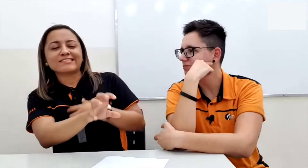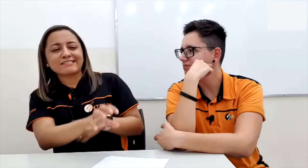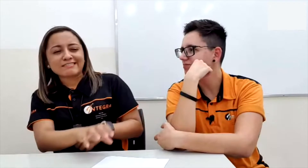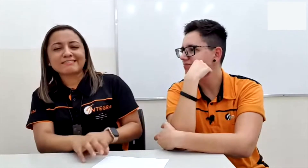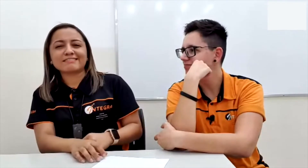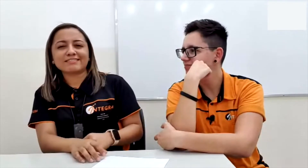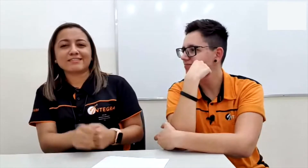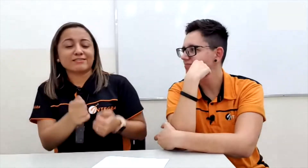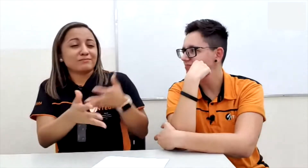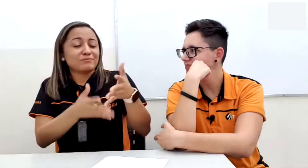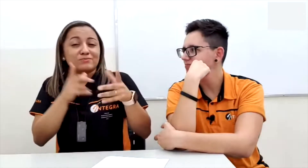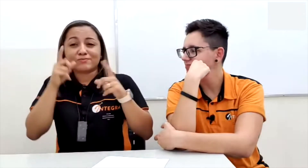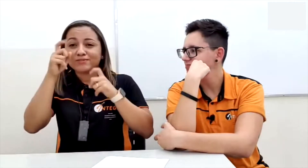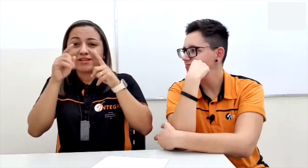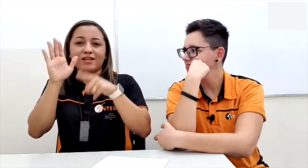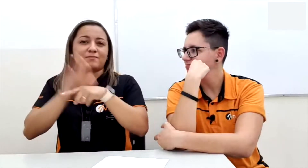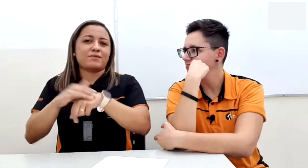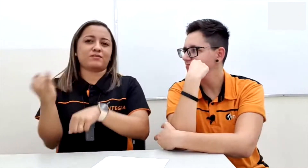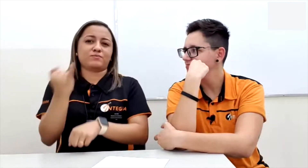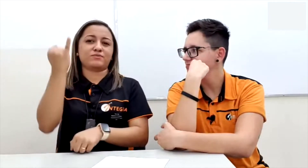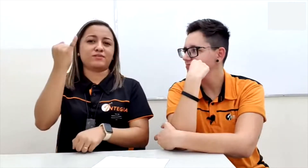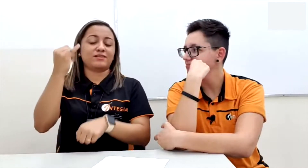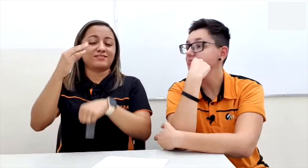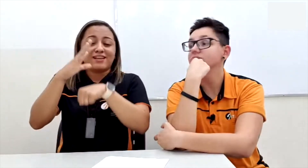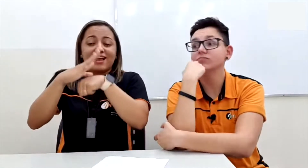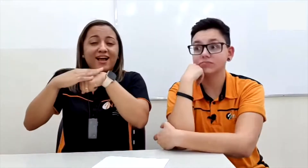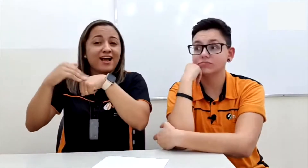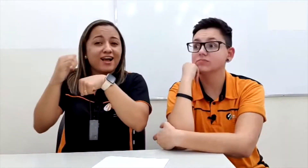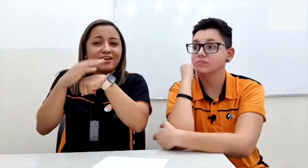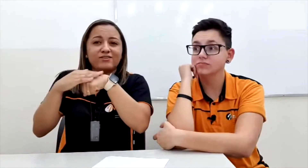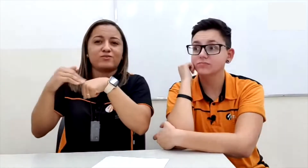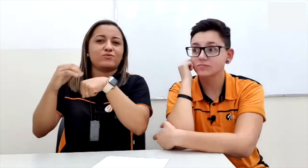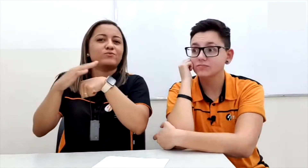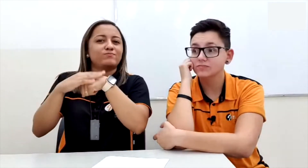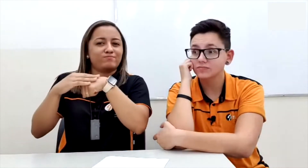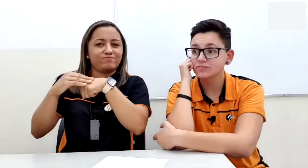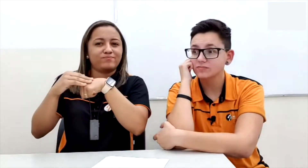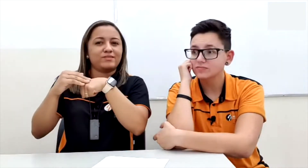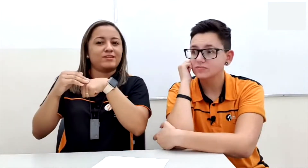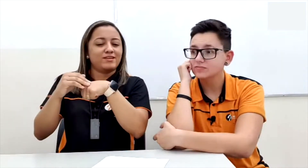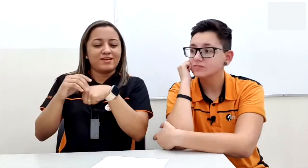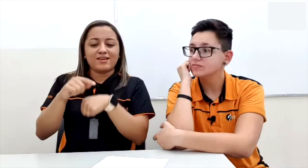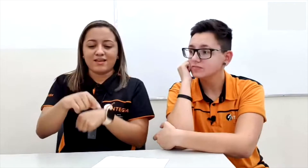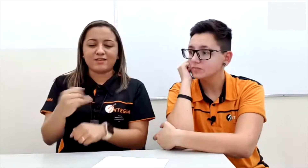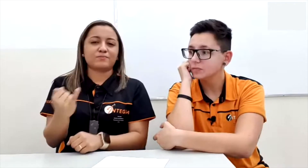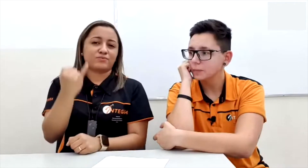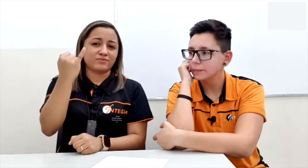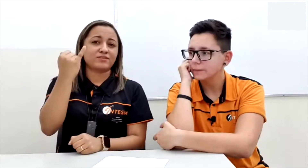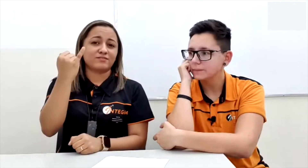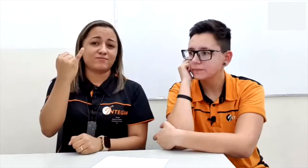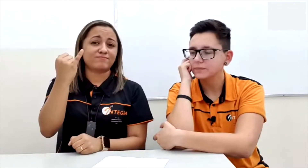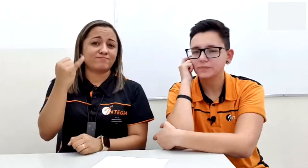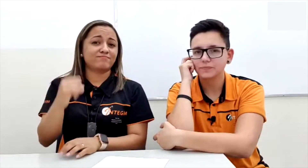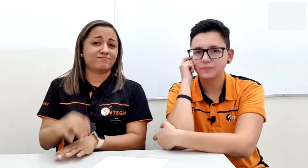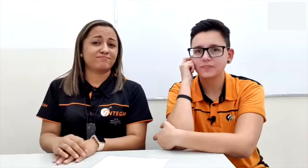olha o sinal de empatia para vocês verem. Precisa da expressão, isso é muito importante. O sinal de carinho também é